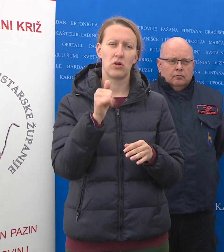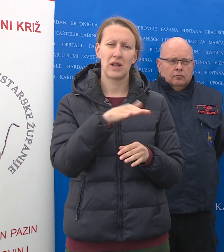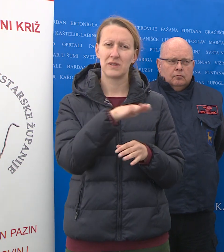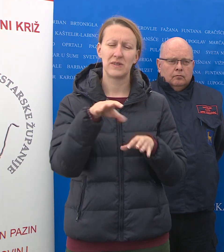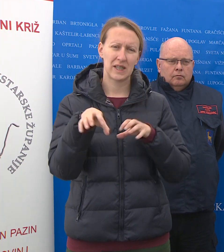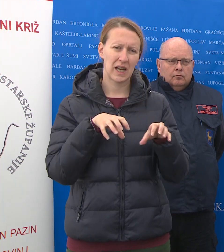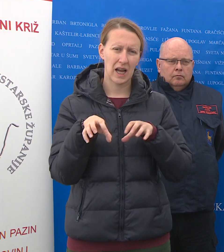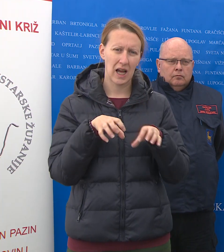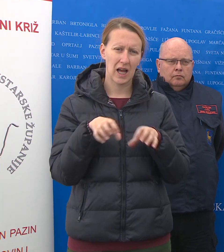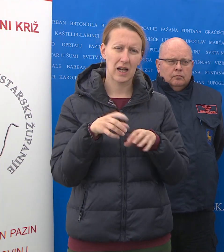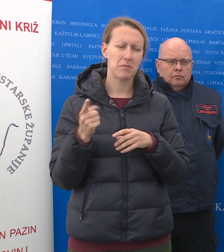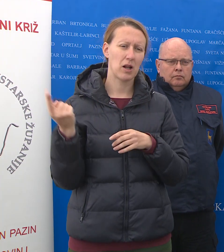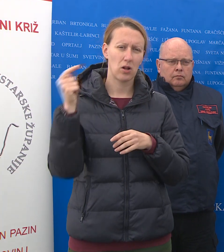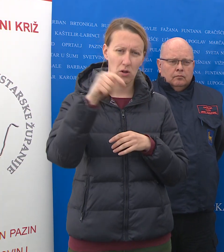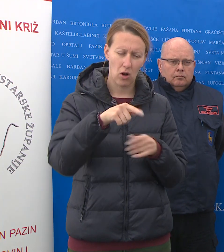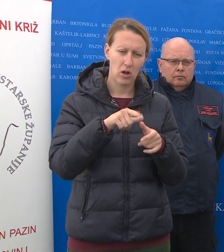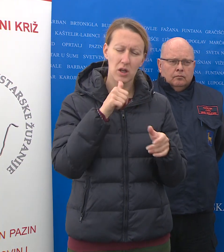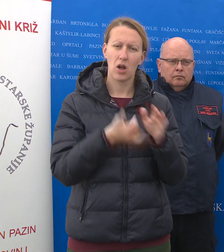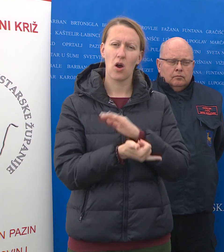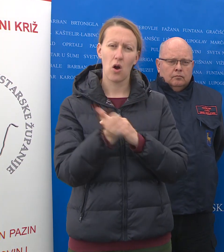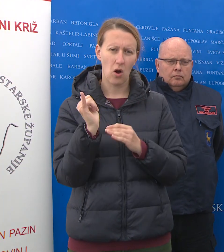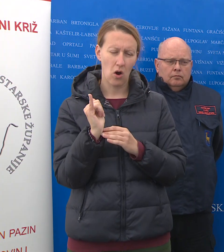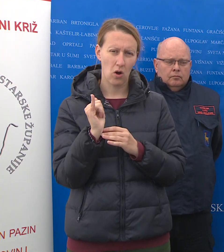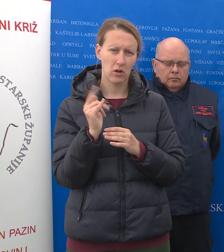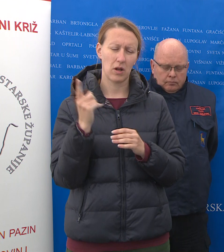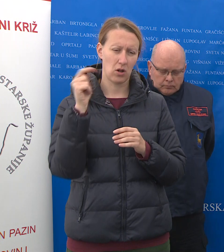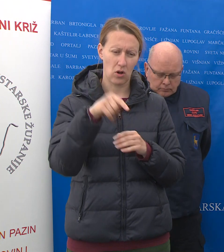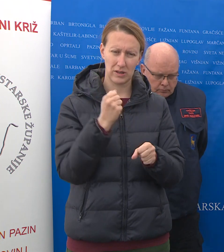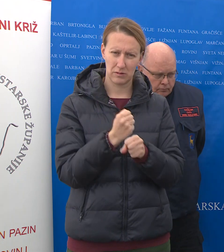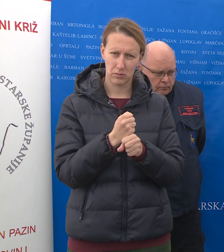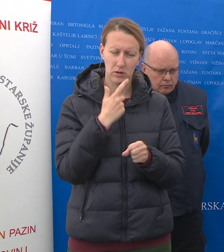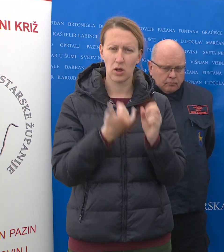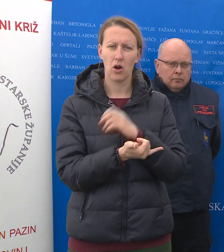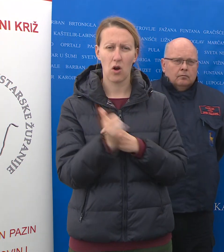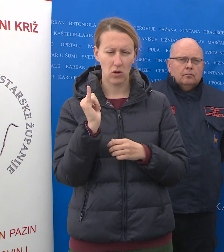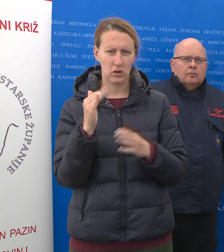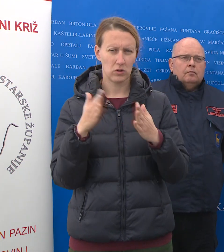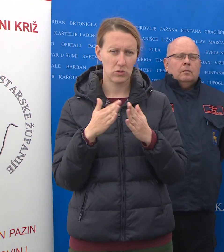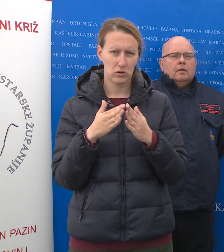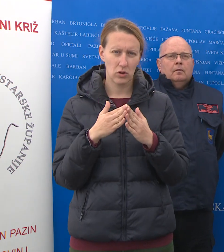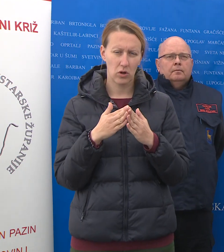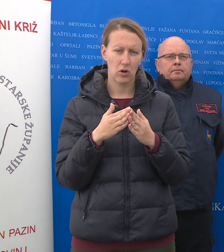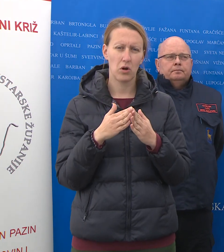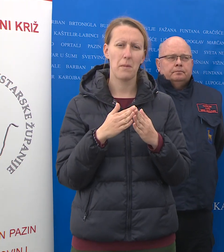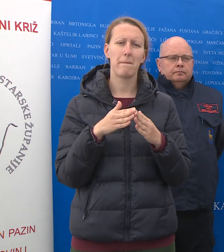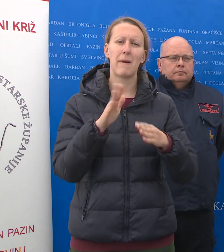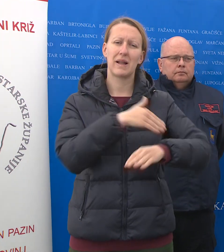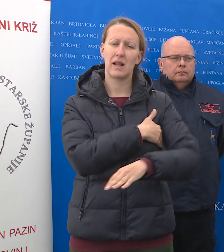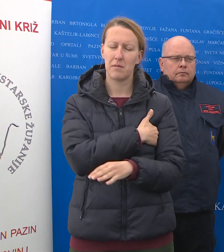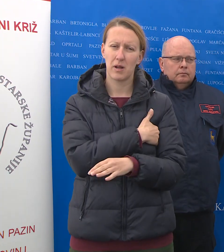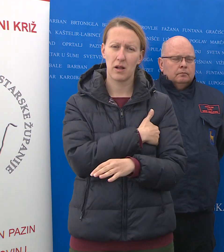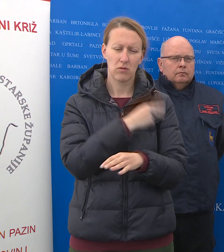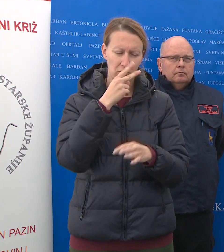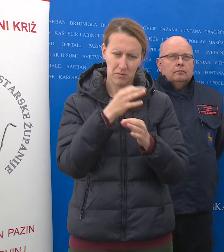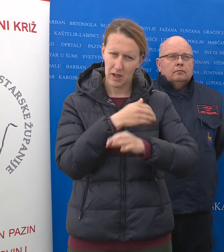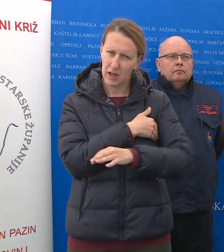svi zaposlenici pri dolasku i pri odlasku, znači pri dolasku na posao i pri odlasku u kući, mjeri im se